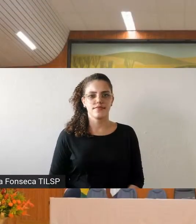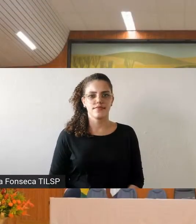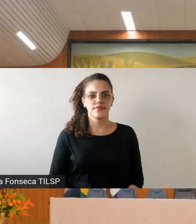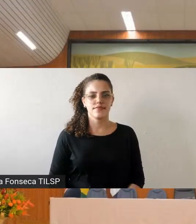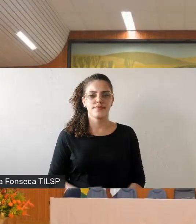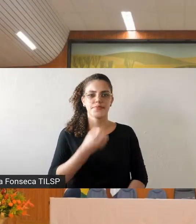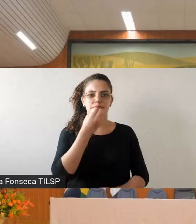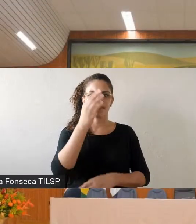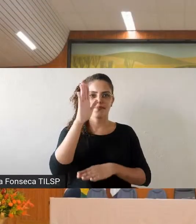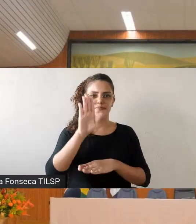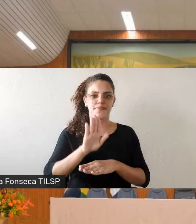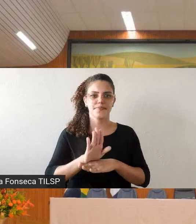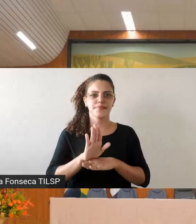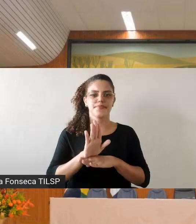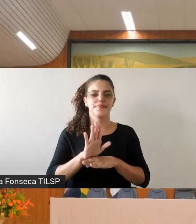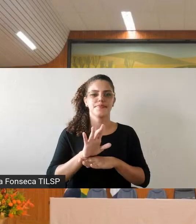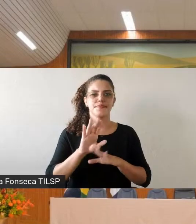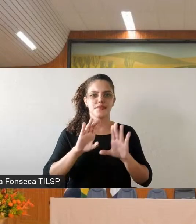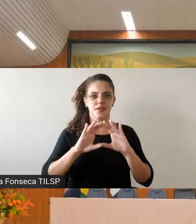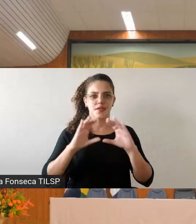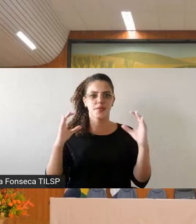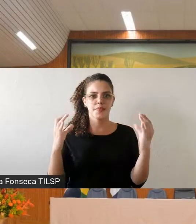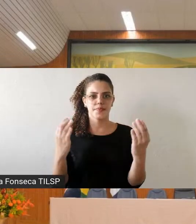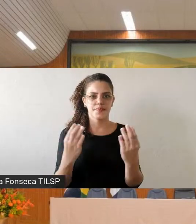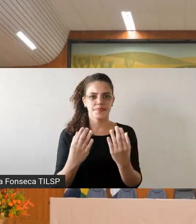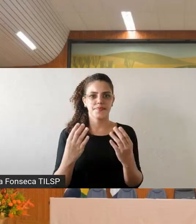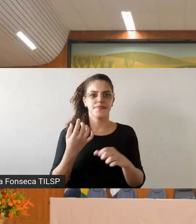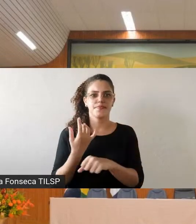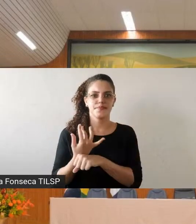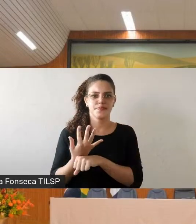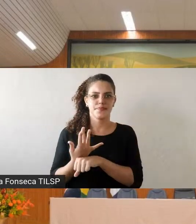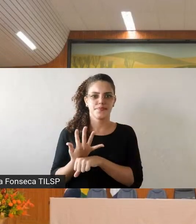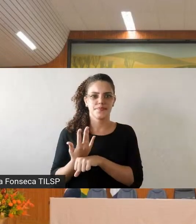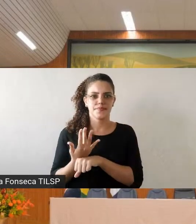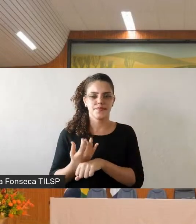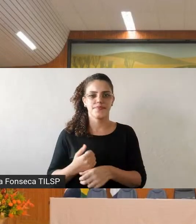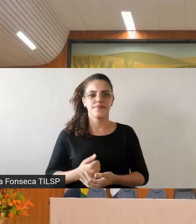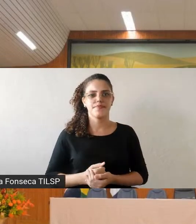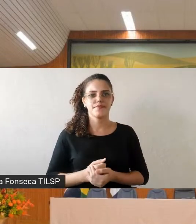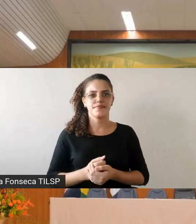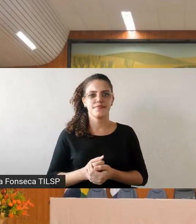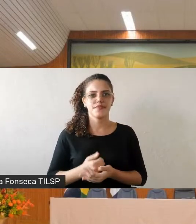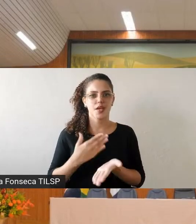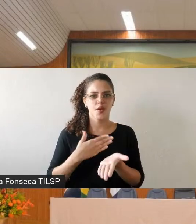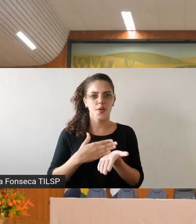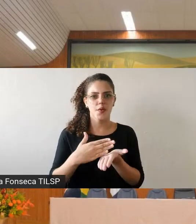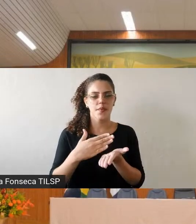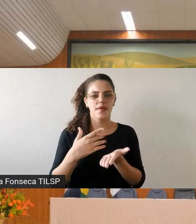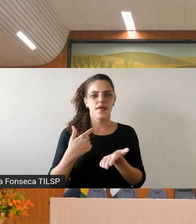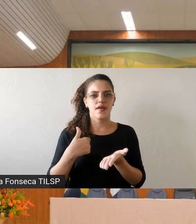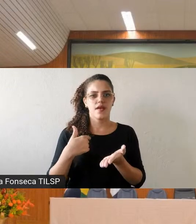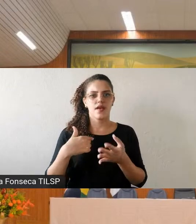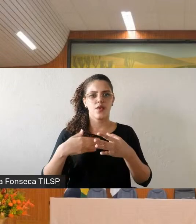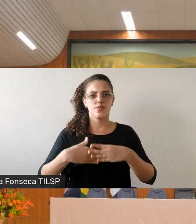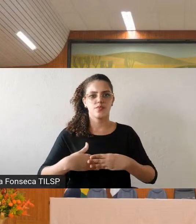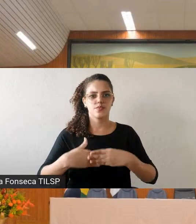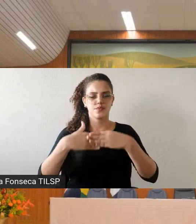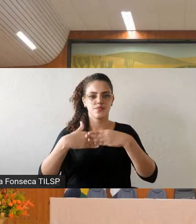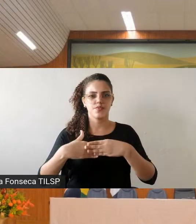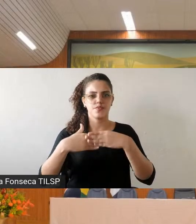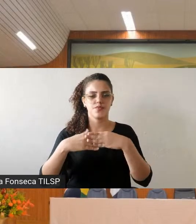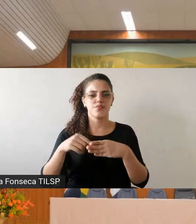Boa tarde, a comunidade da UFRPE. Inicialmente, quero saudar o nosso